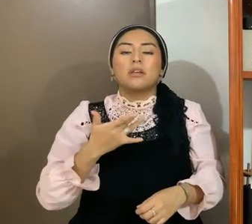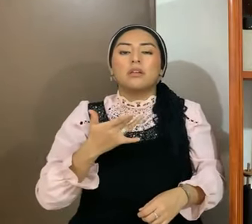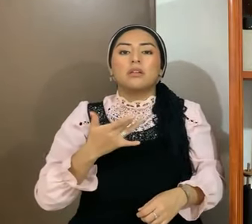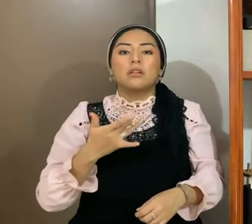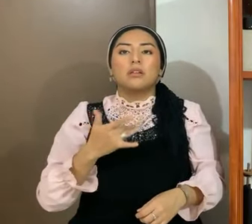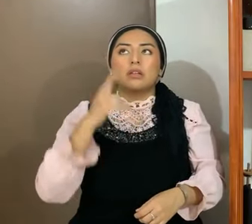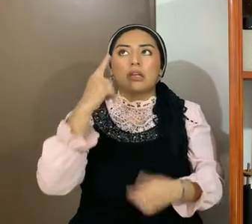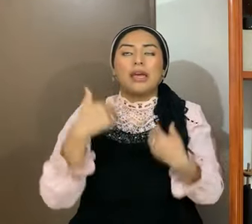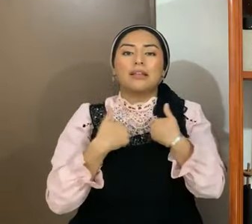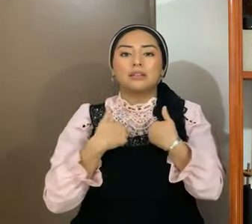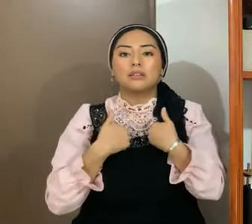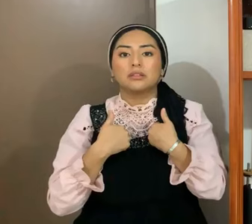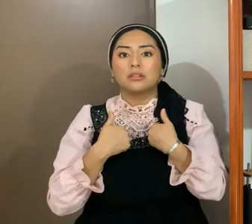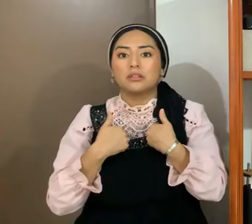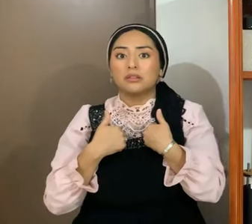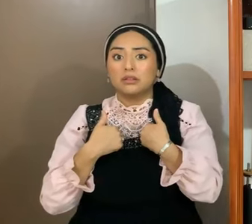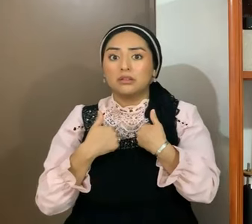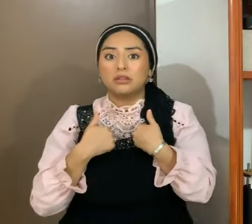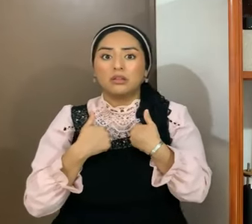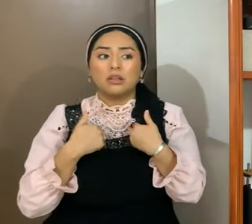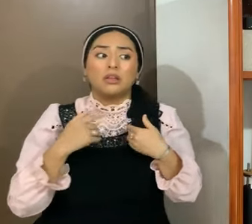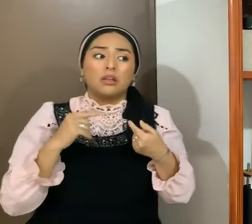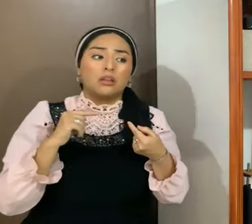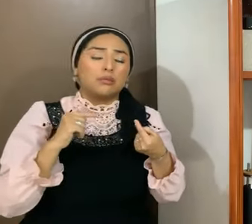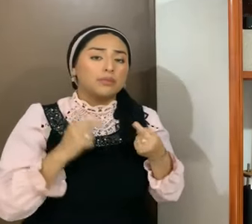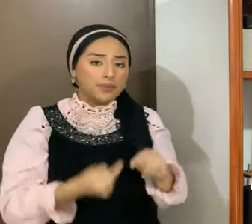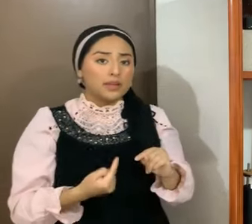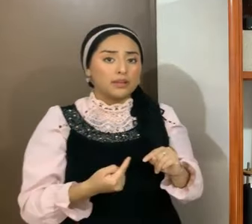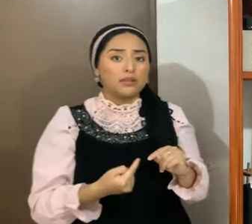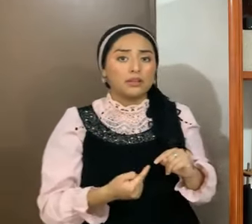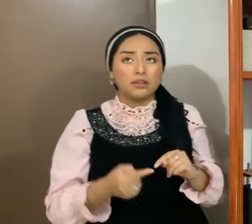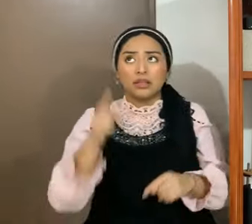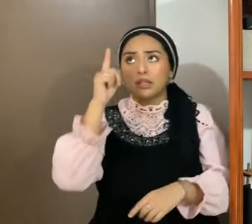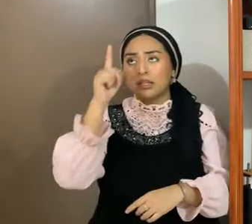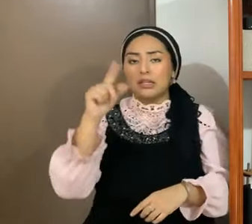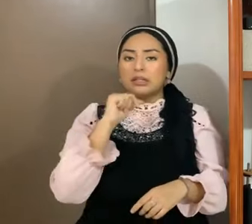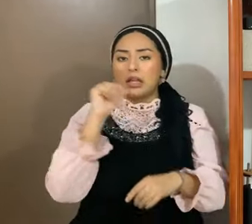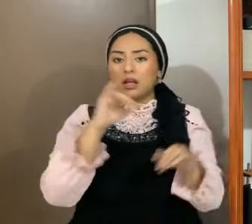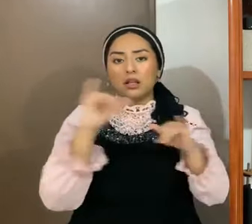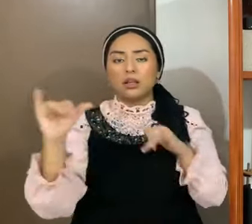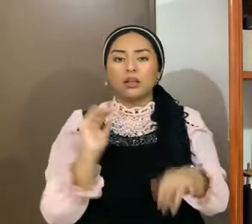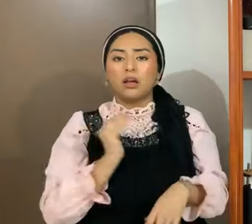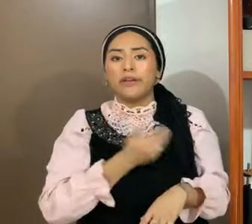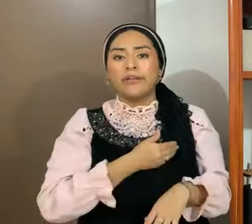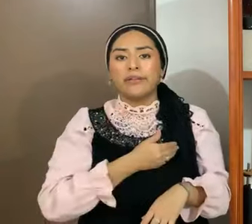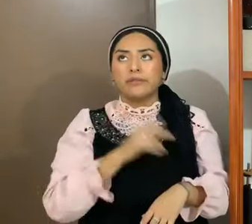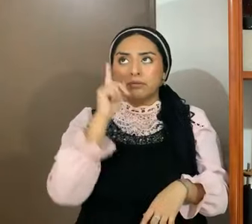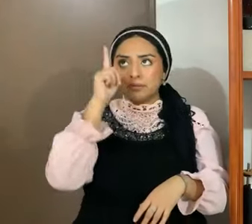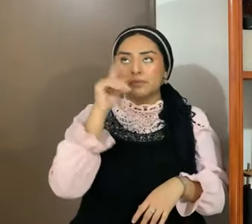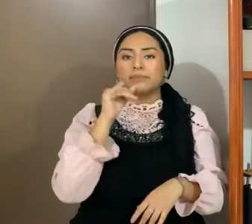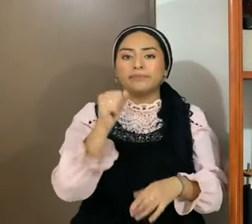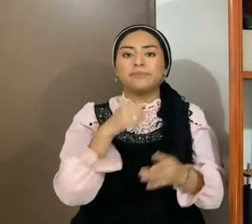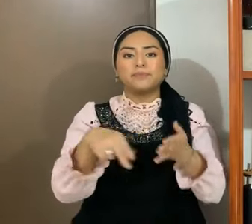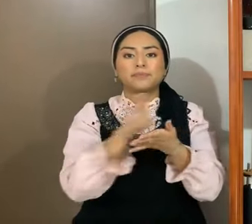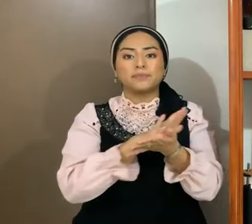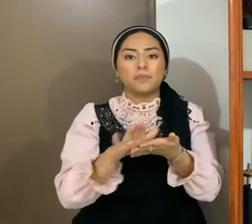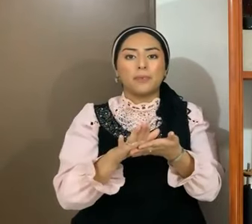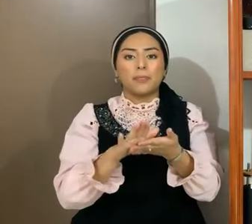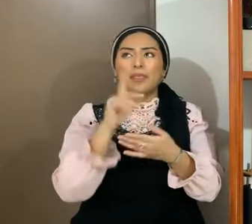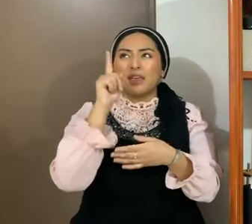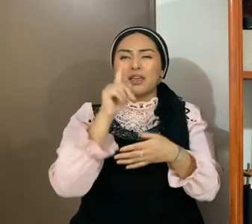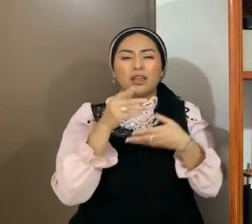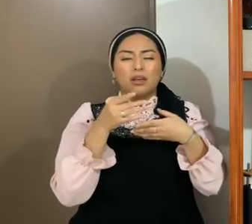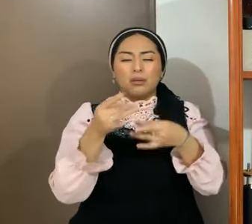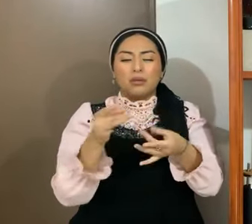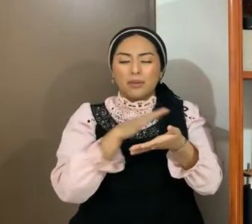involucrado en estas palabras. Y debe dolernos, pues Él no es como nosotros. Él es santo, Él es